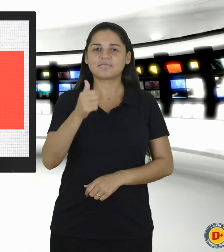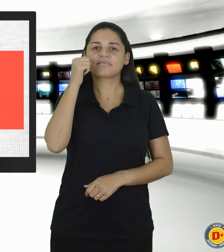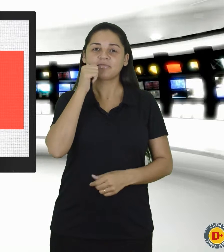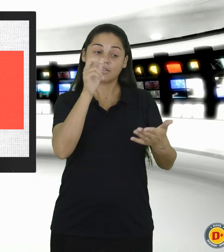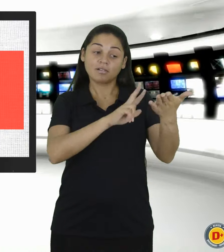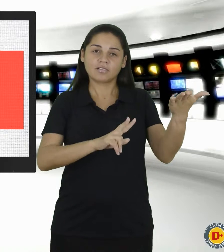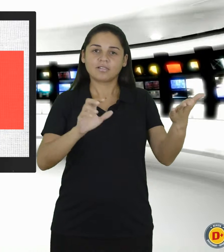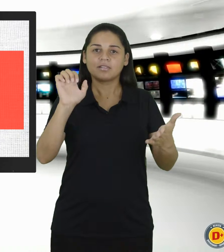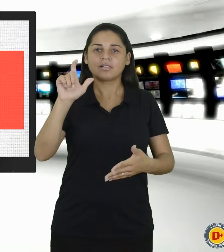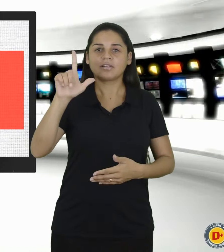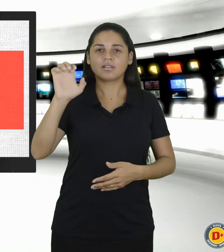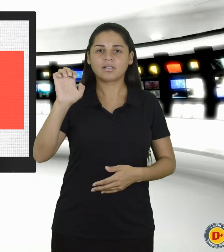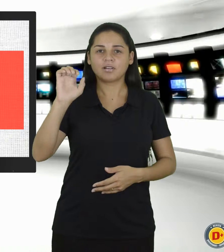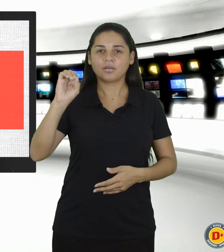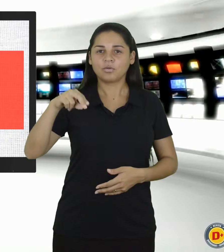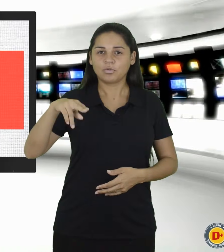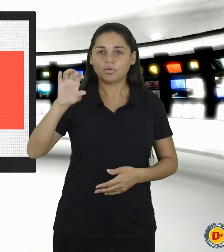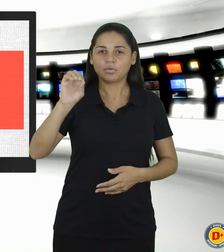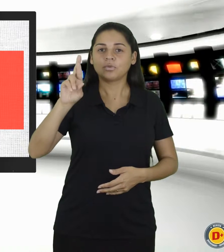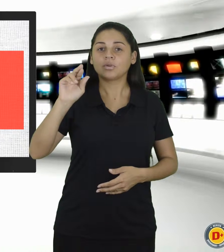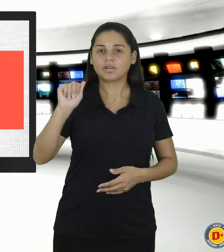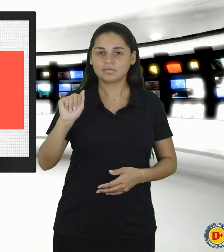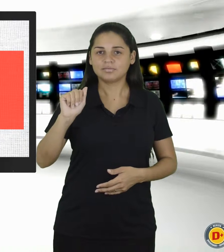Leitora Eleonora Ribeiro, via e-mail.